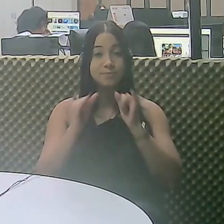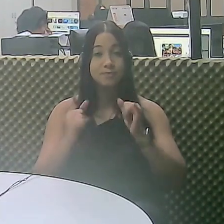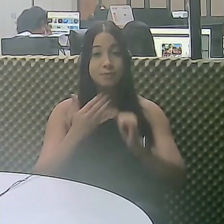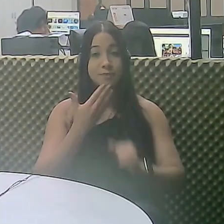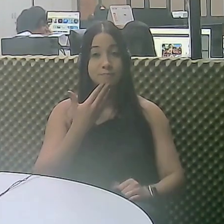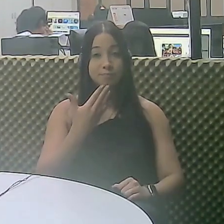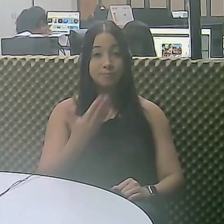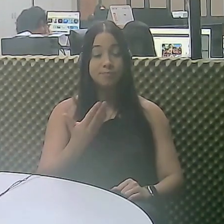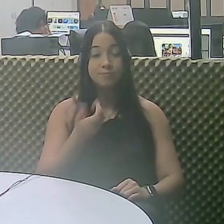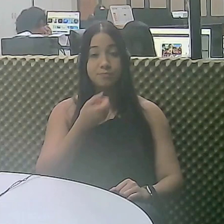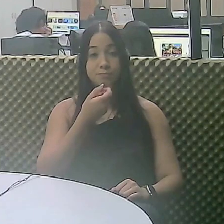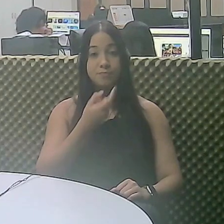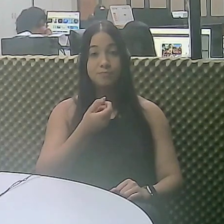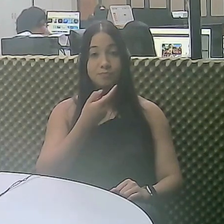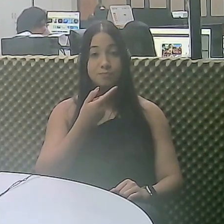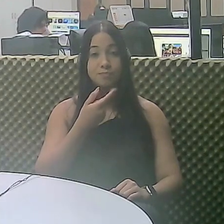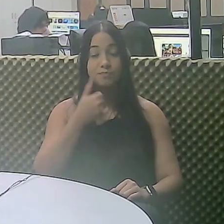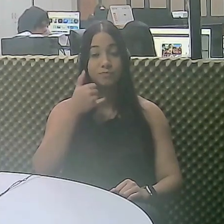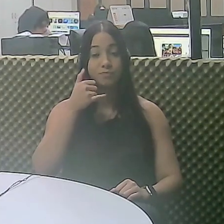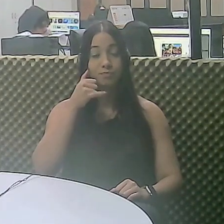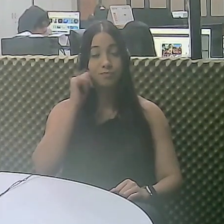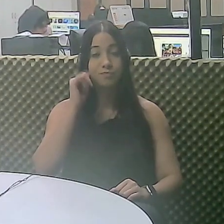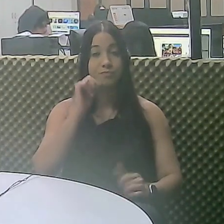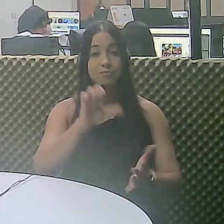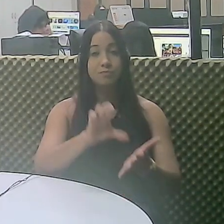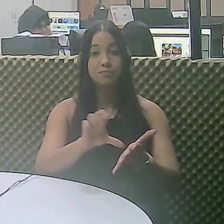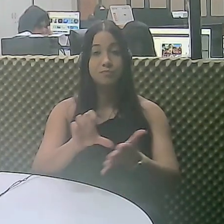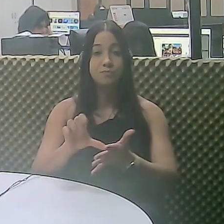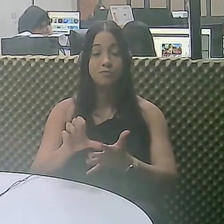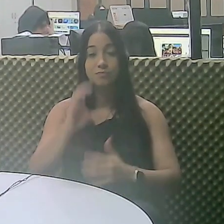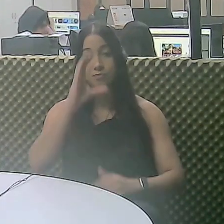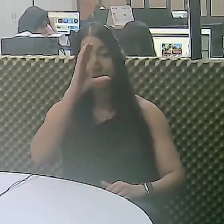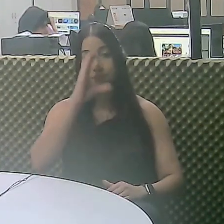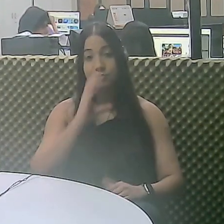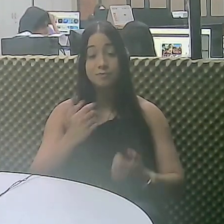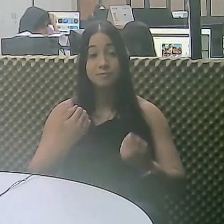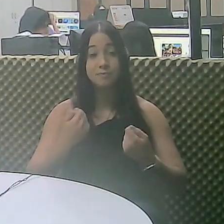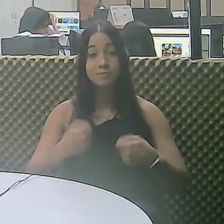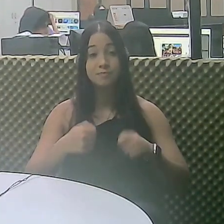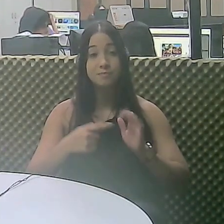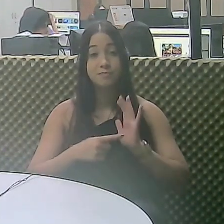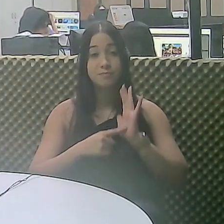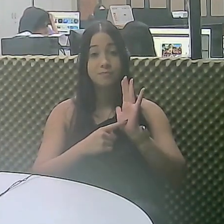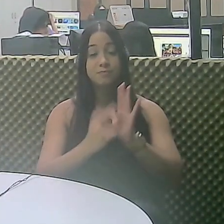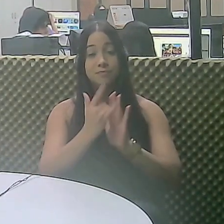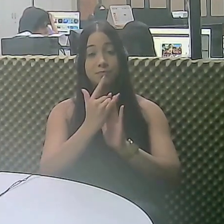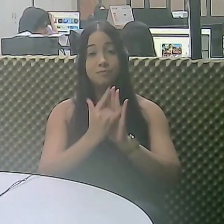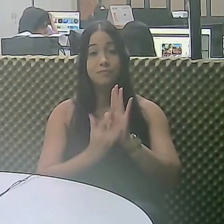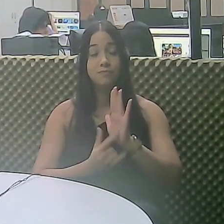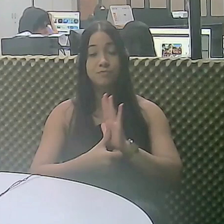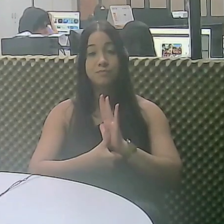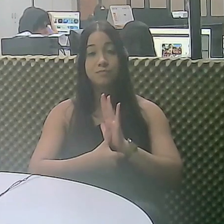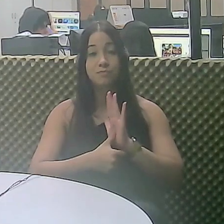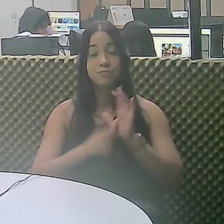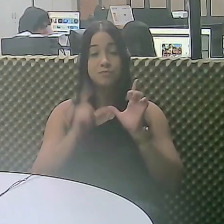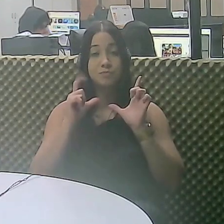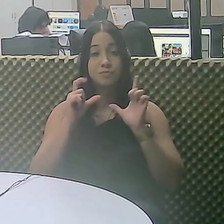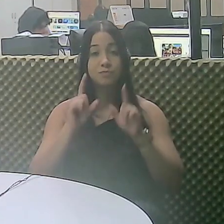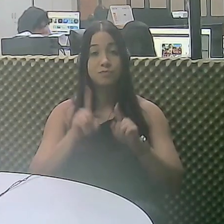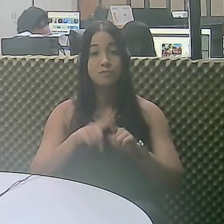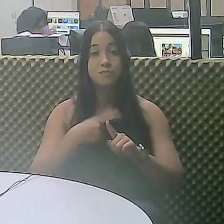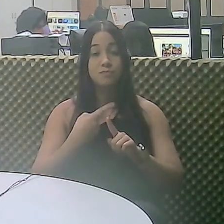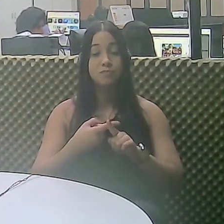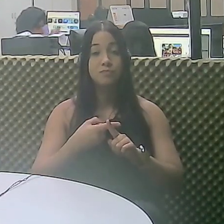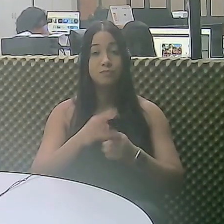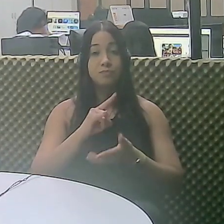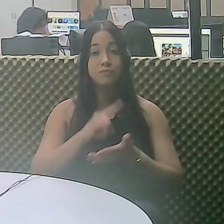solicitação de medicamentos nas unidades Por parte dos cidadãos é necessário apresentar documento de identificação com foto e